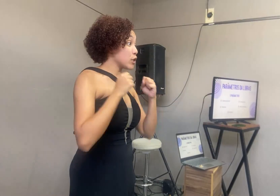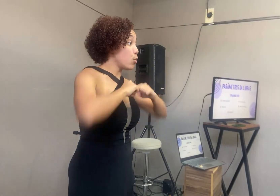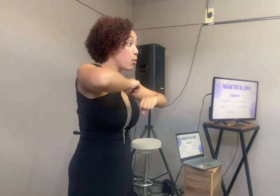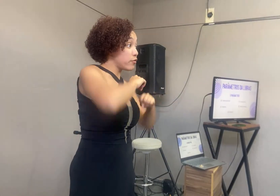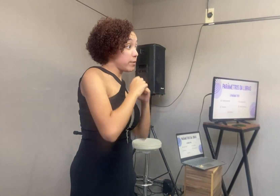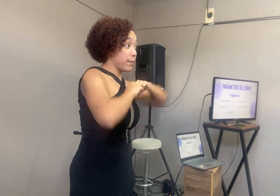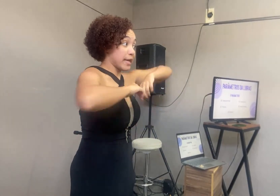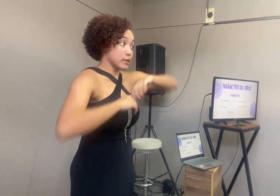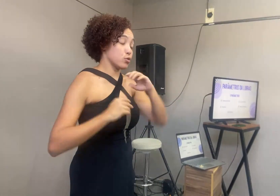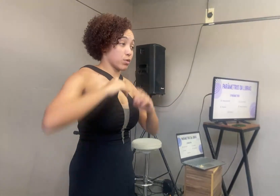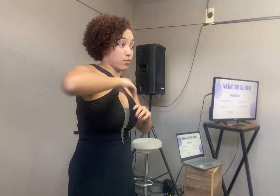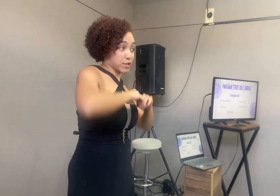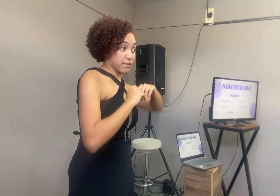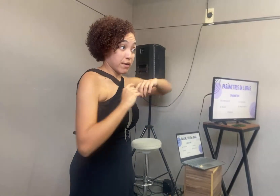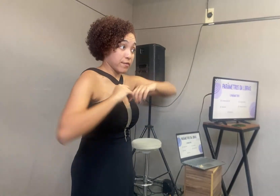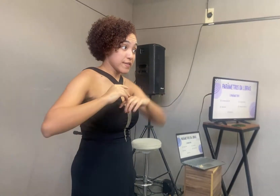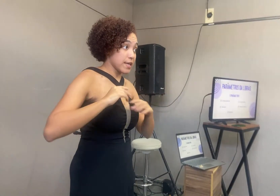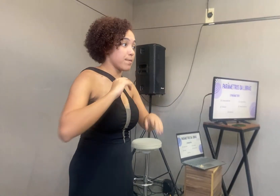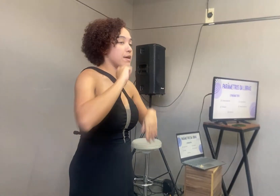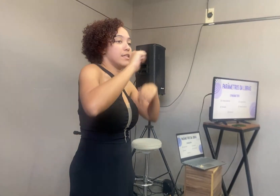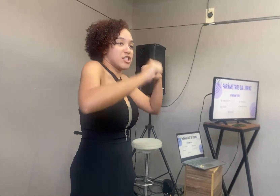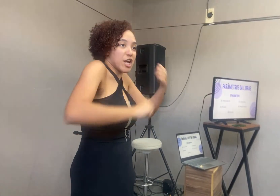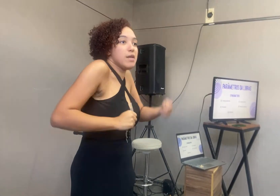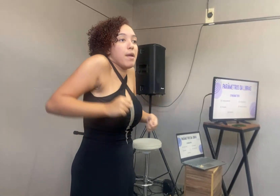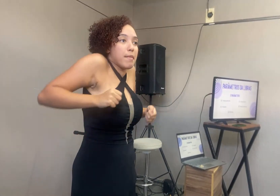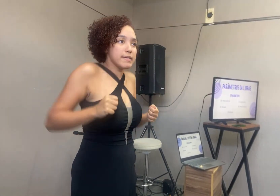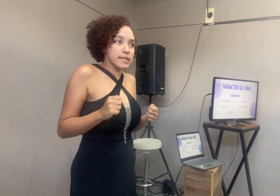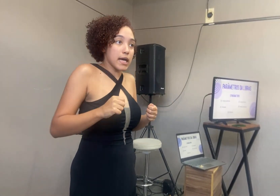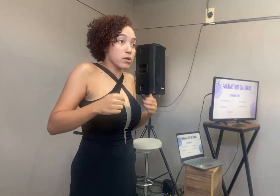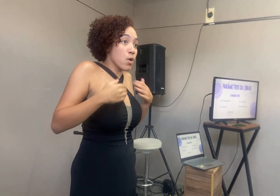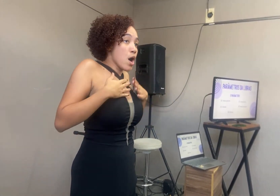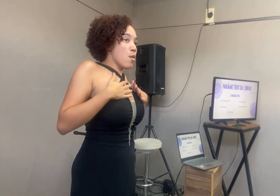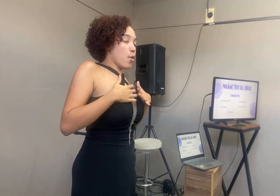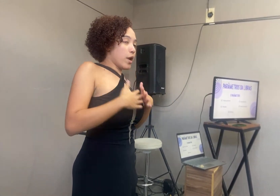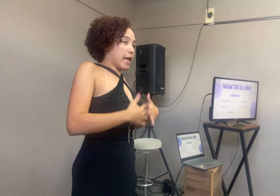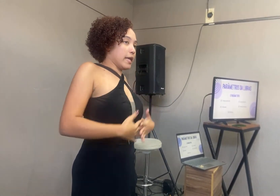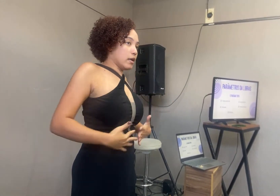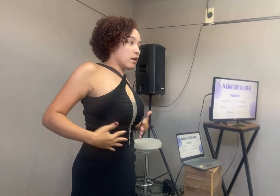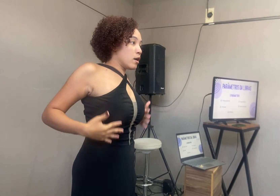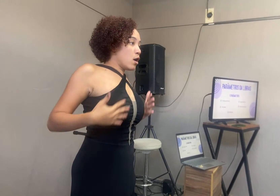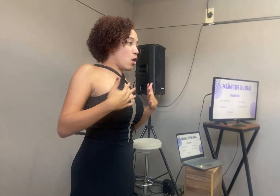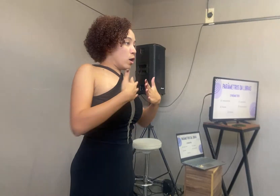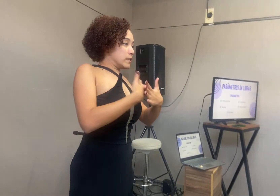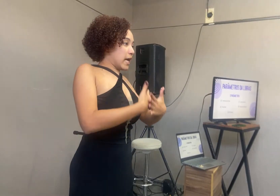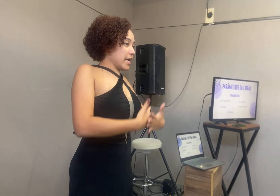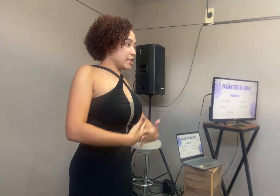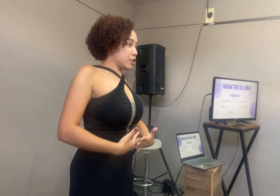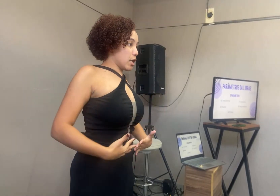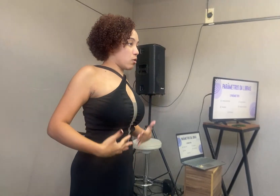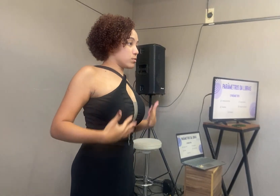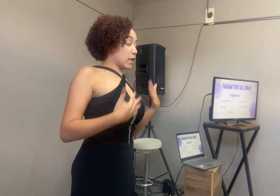o movimento que você vai fazer, para deixar ele bem mais claro. Porém, na região, né,